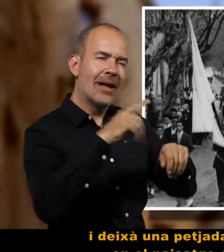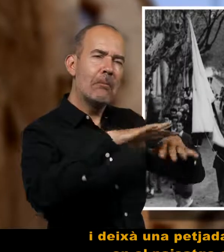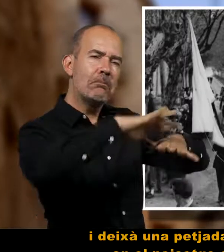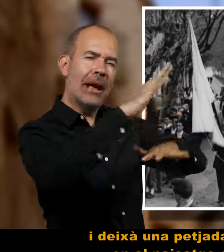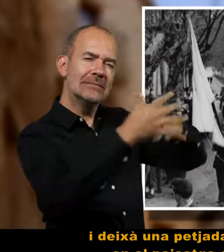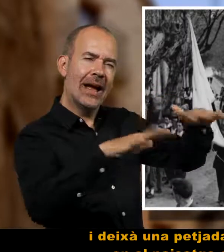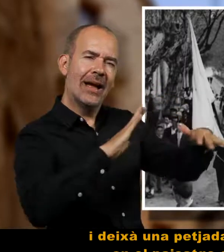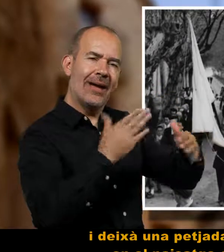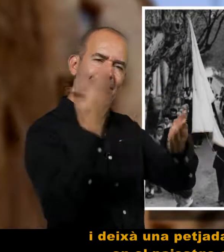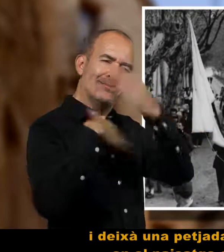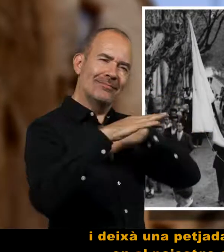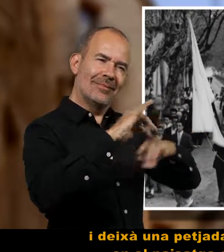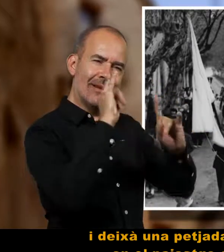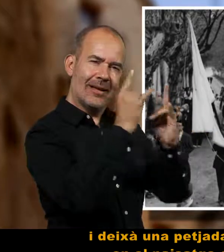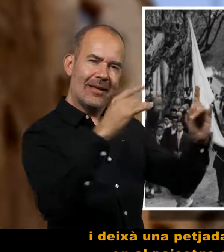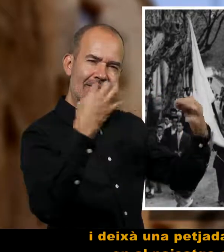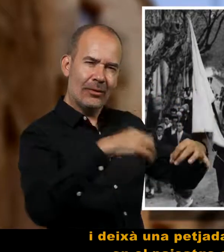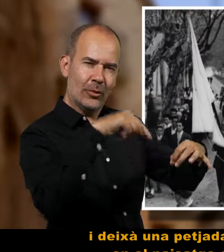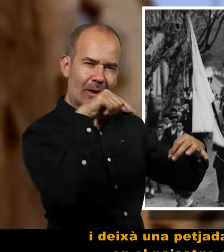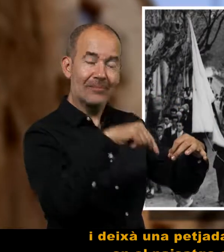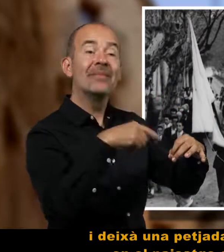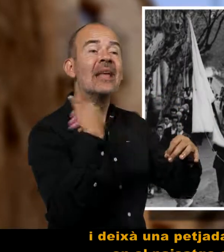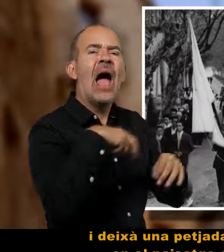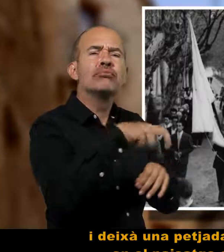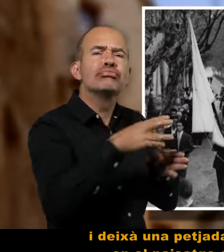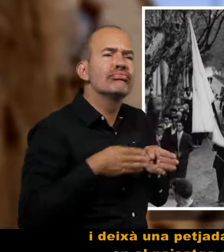en les plantacions arrenglerades de plataners que la flanquegen encara actualment.